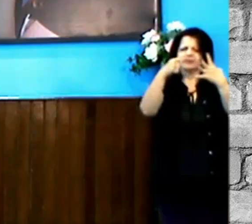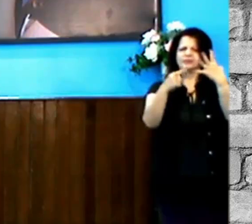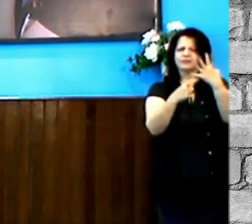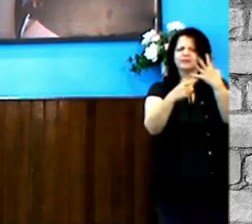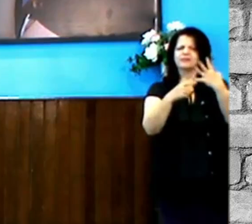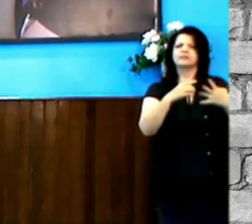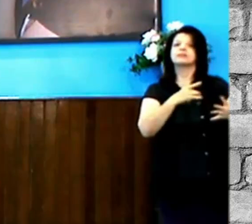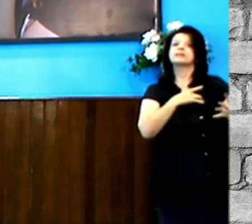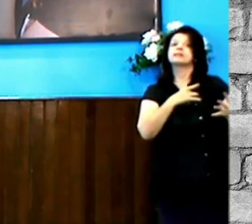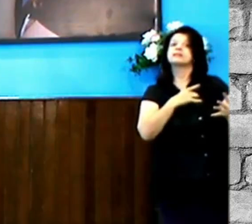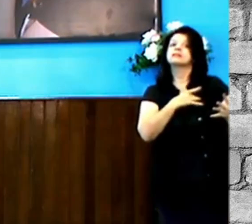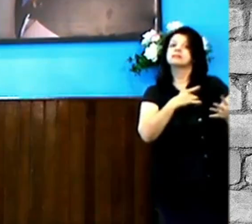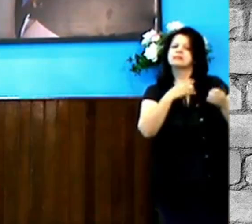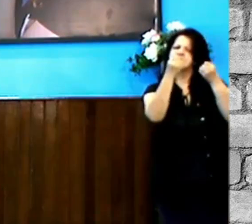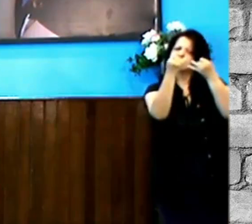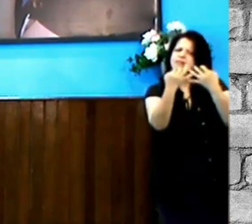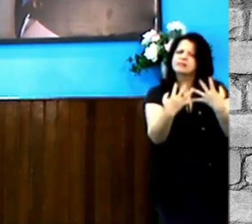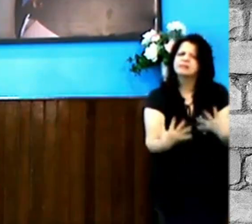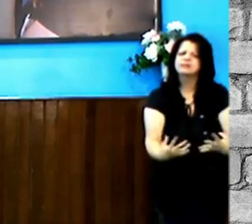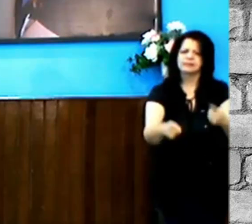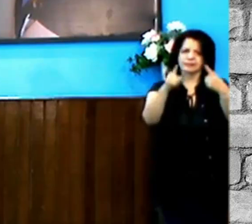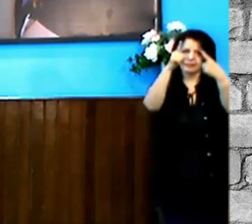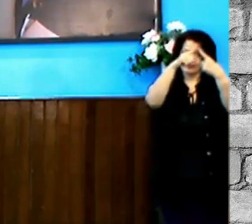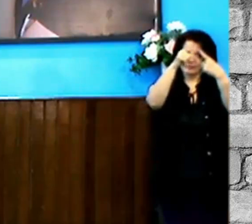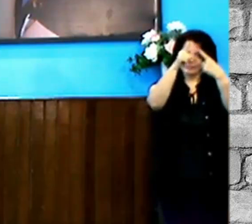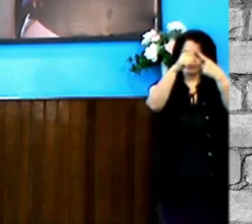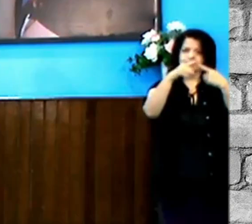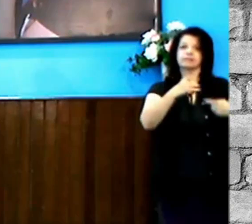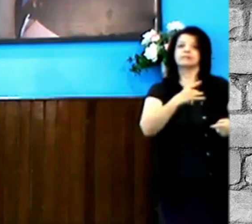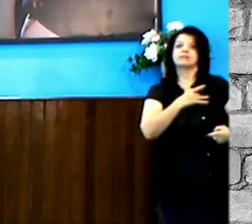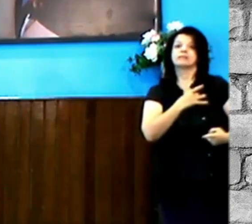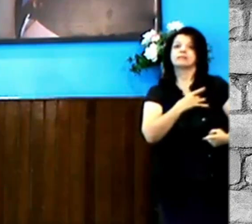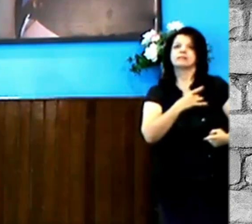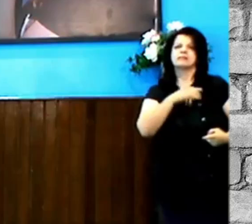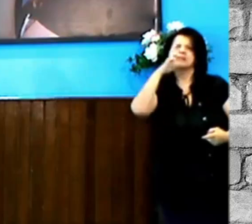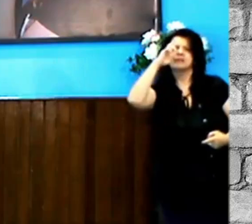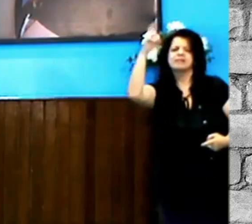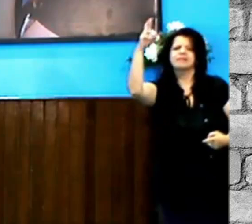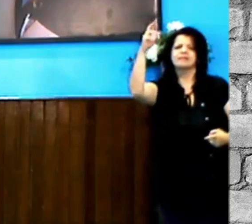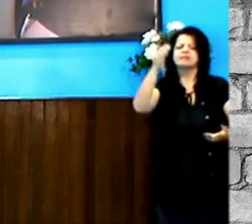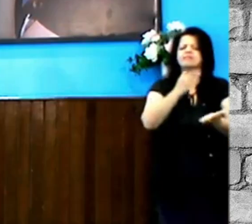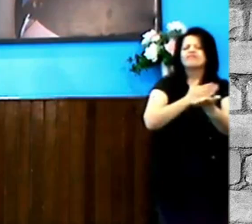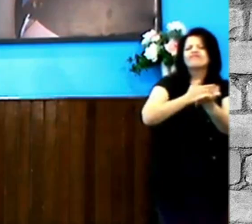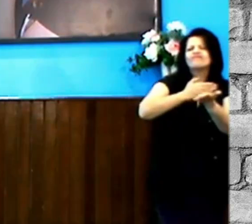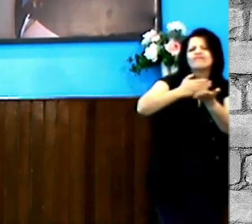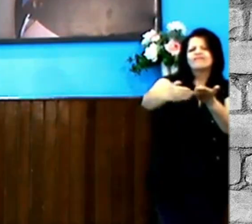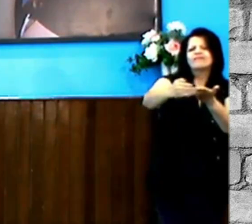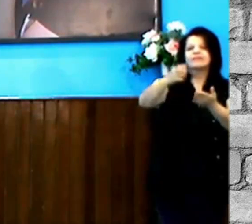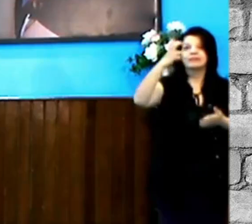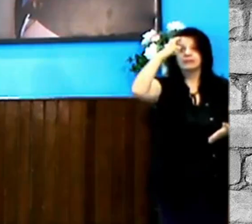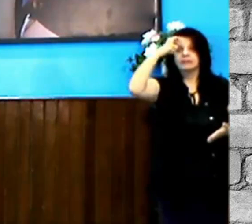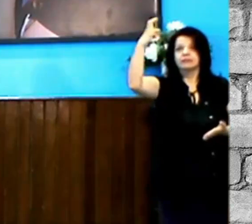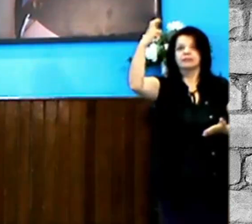Senhor rapidinho aqui. Em primeiro lugar, a Bíblia diz que o temor do Senhor é o princípio